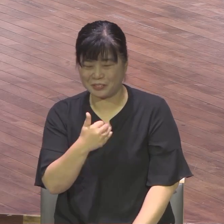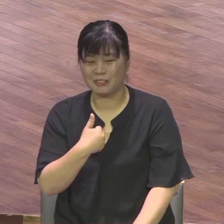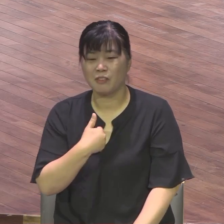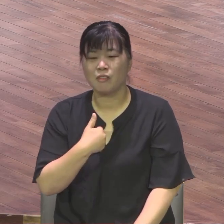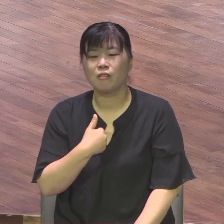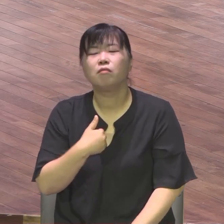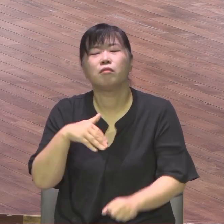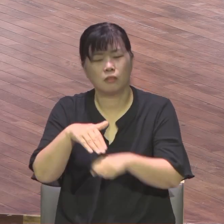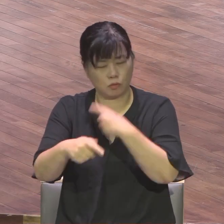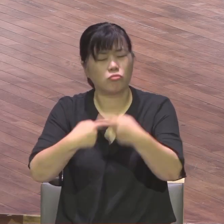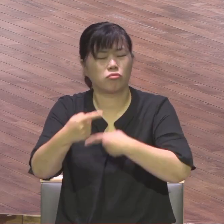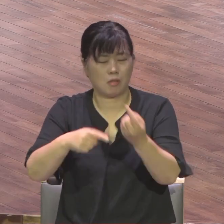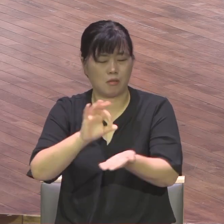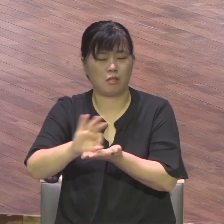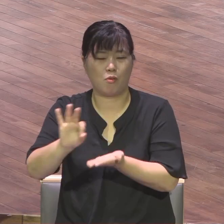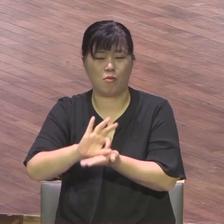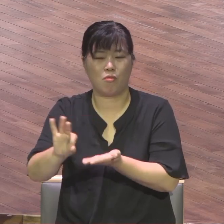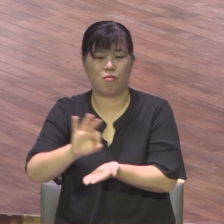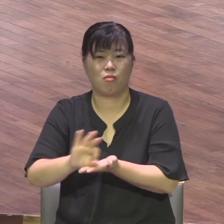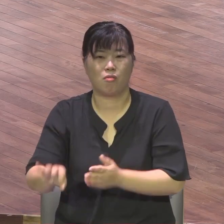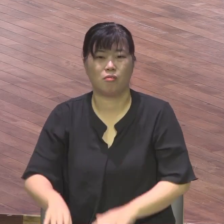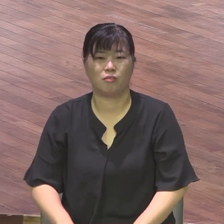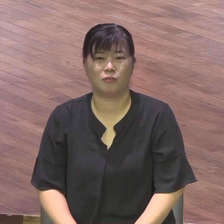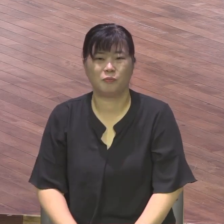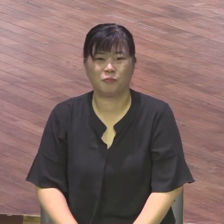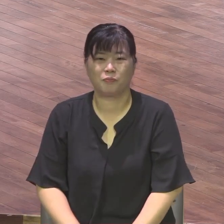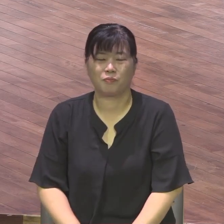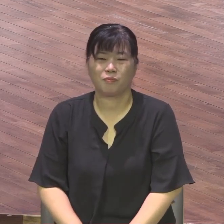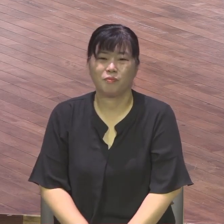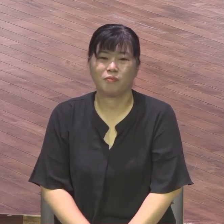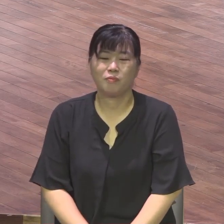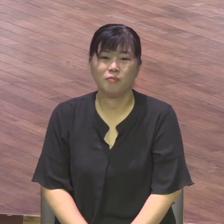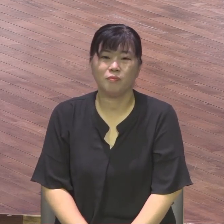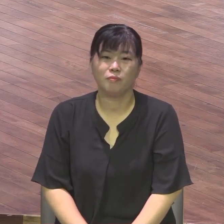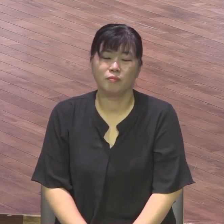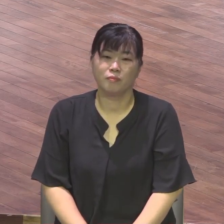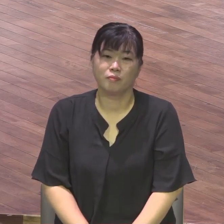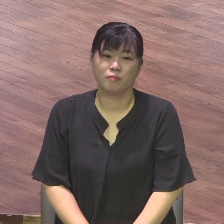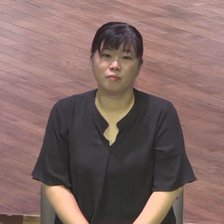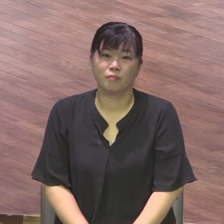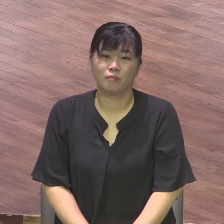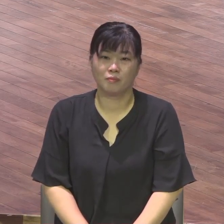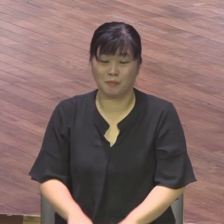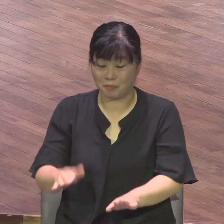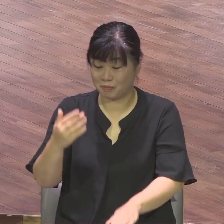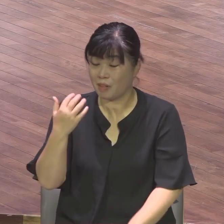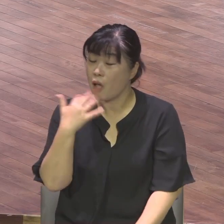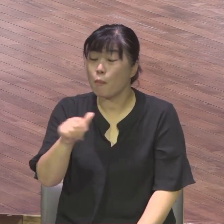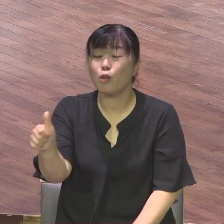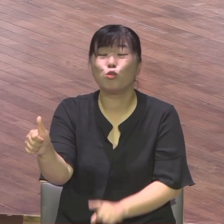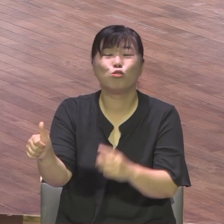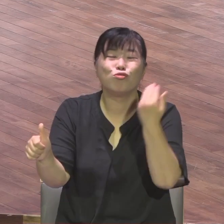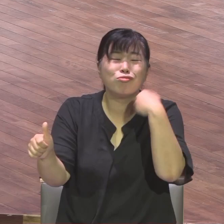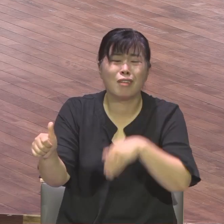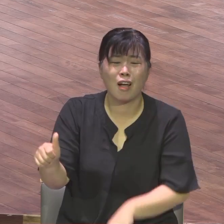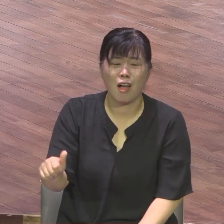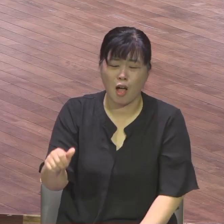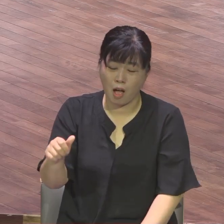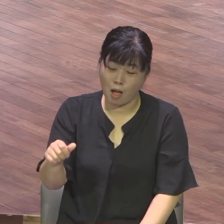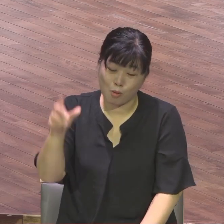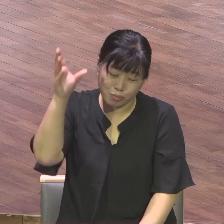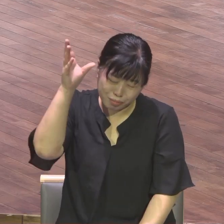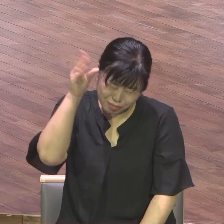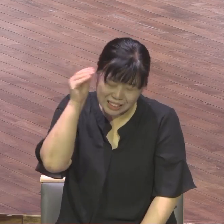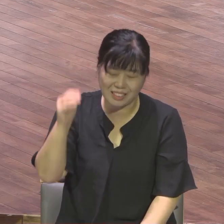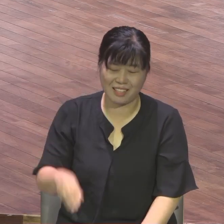이 사람 얼마나 은혜를 사모했으면 이리 절을 하겠냐고요. 알잖아요. 어부 출신 무식한 사람인 줄. 그것도